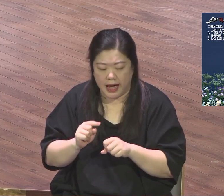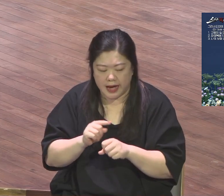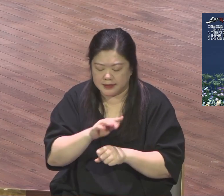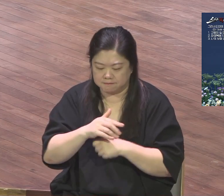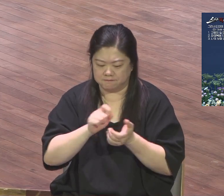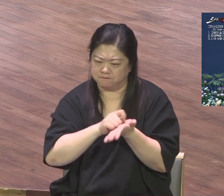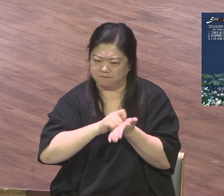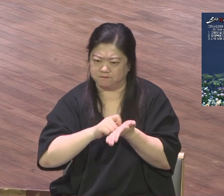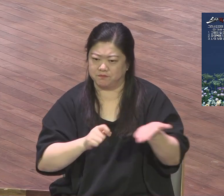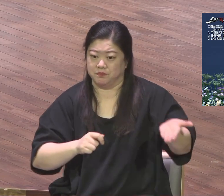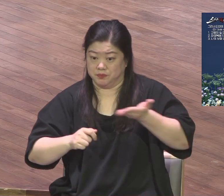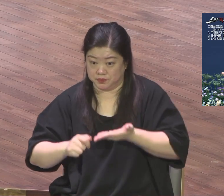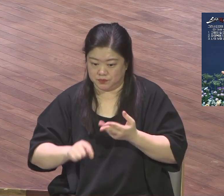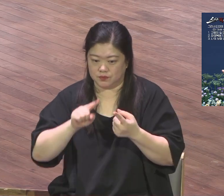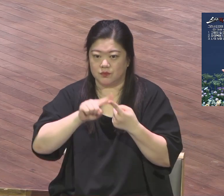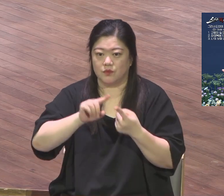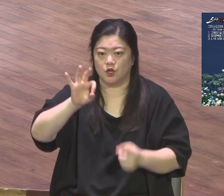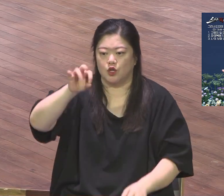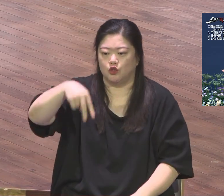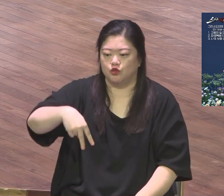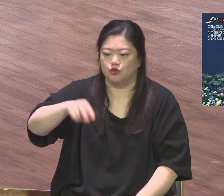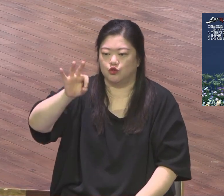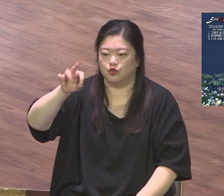하면은 유유화하라.